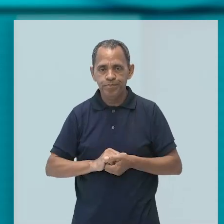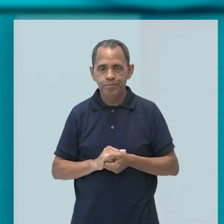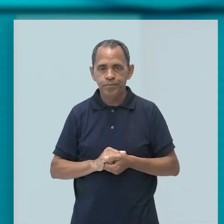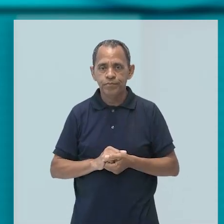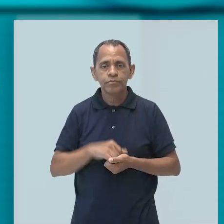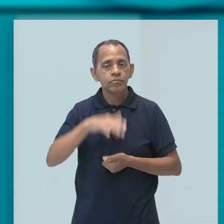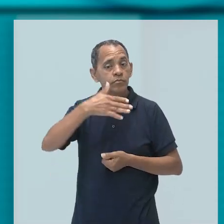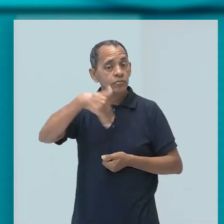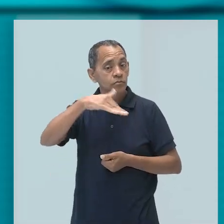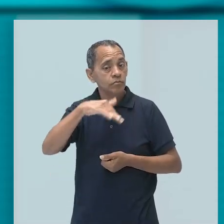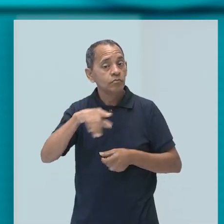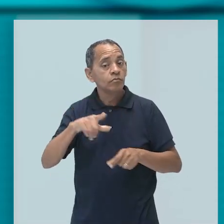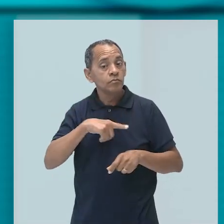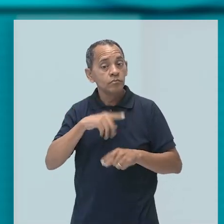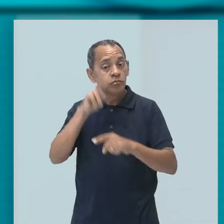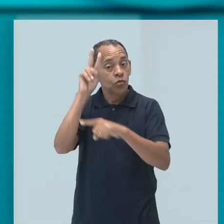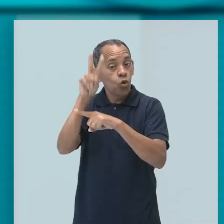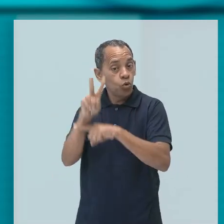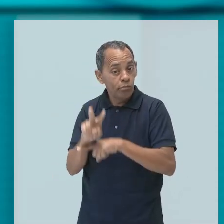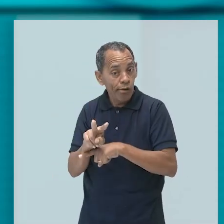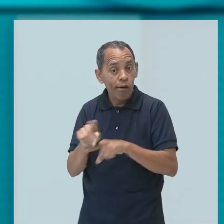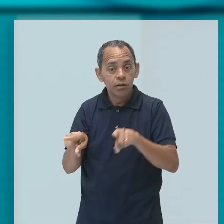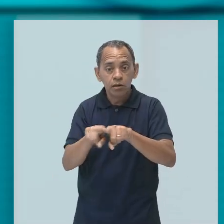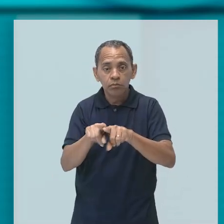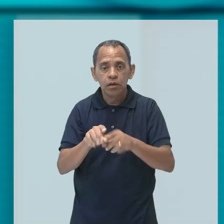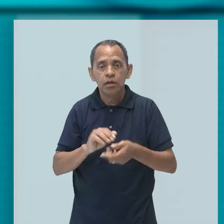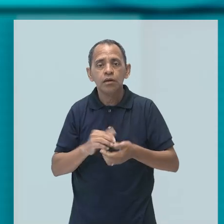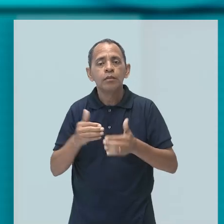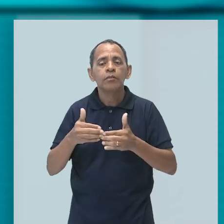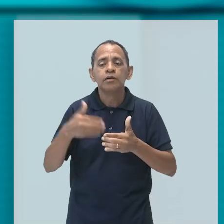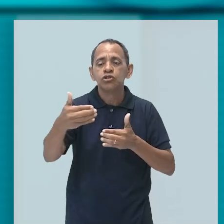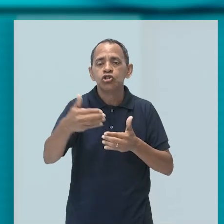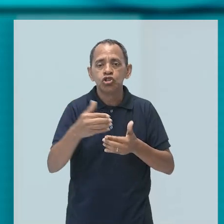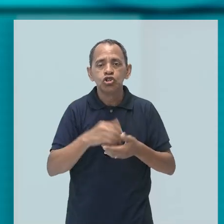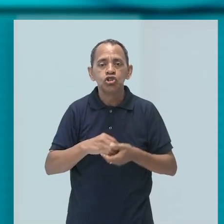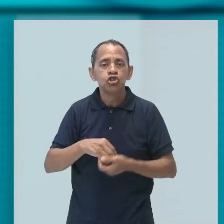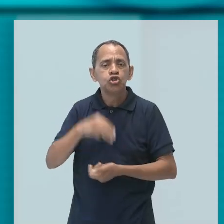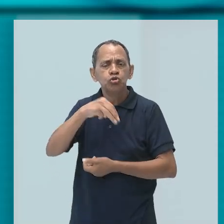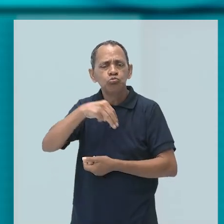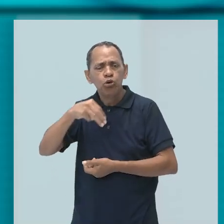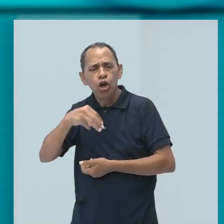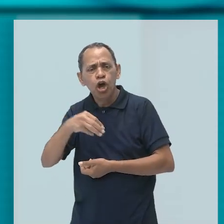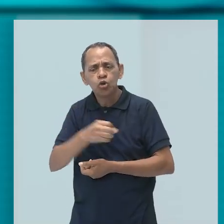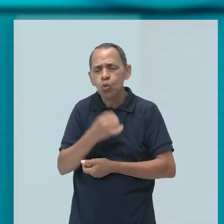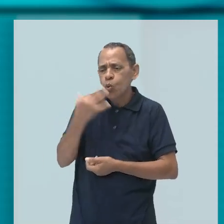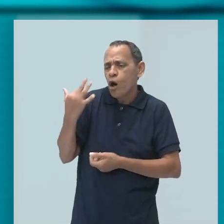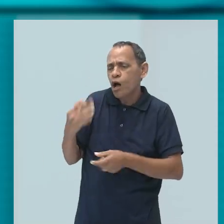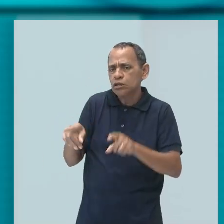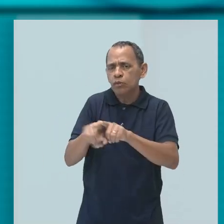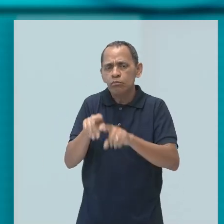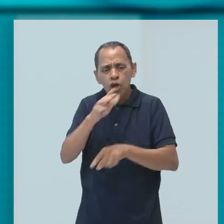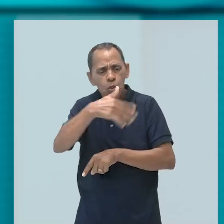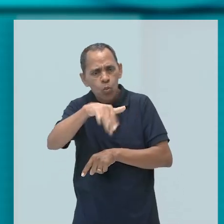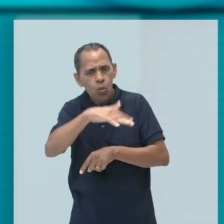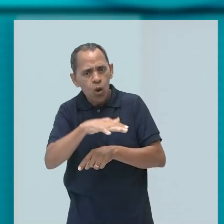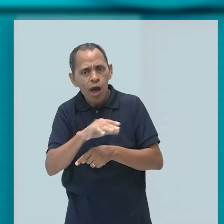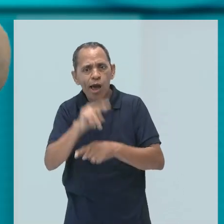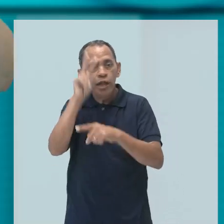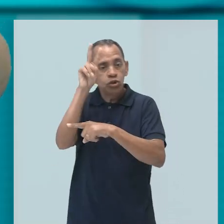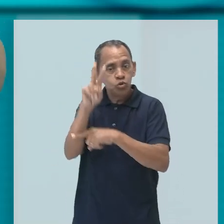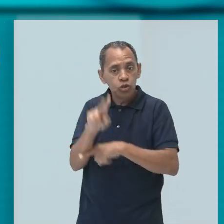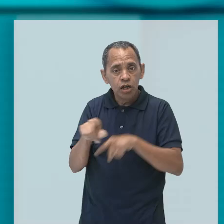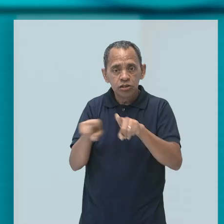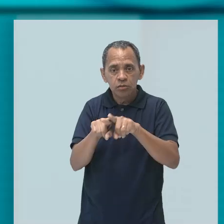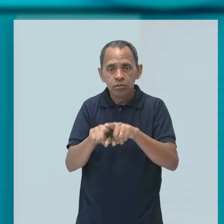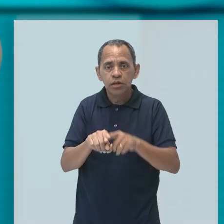a área tinha que ser preservada, a partir de quantos metros é uma área de preservação, ou então